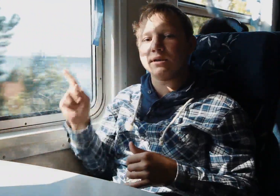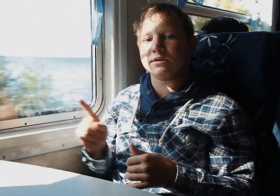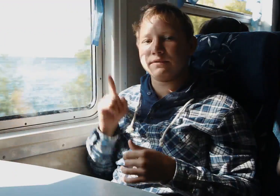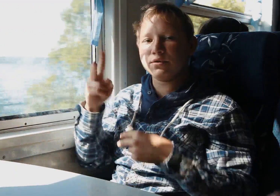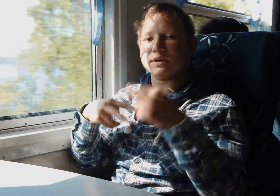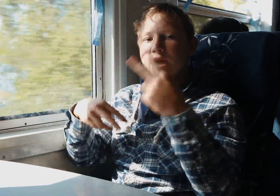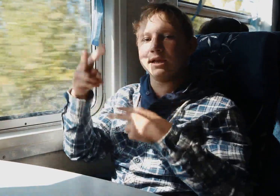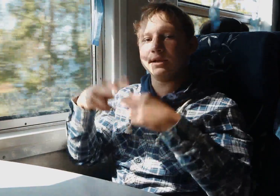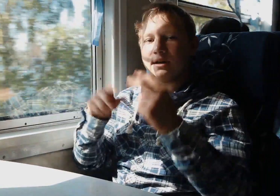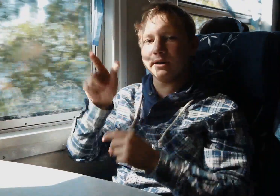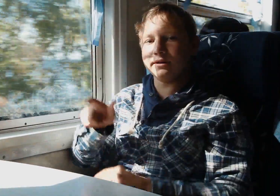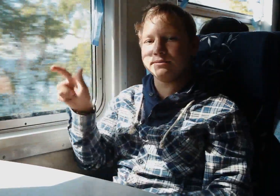мастерству строителей.